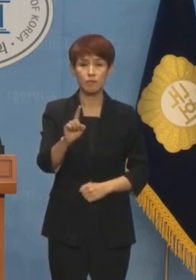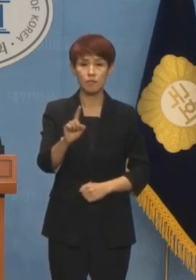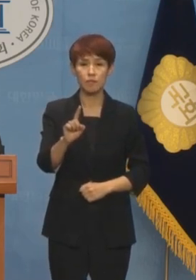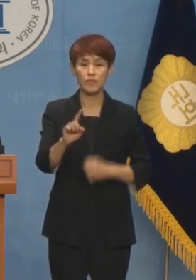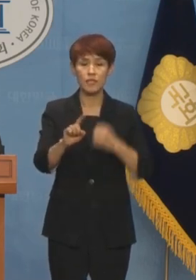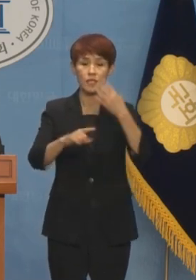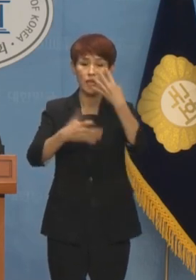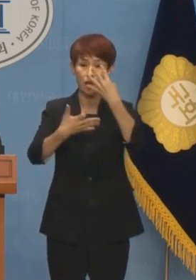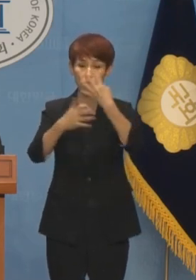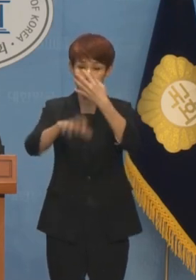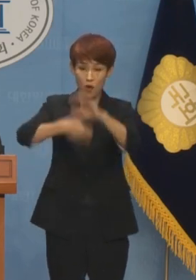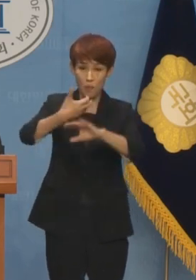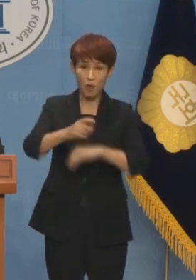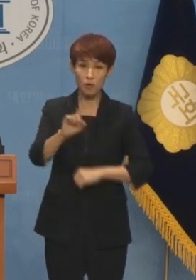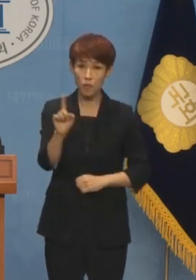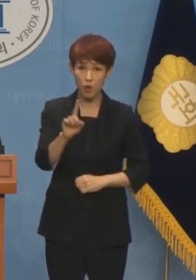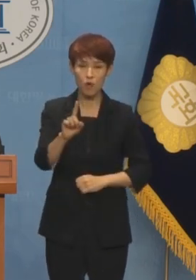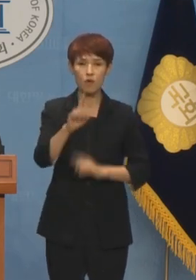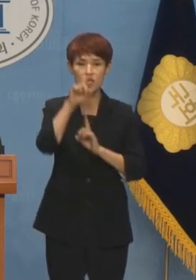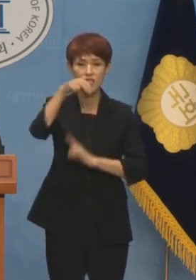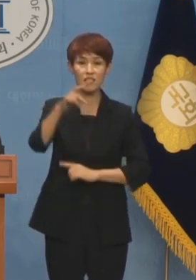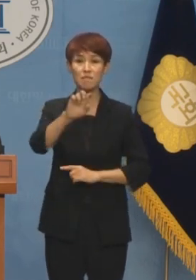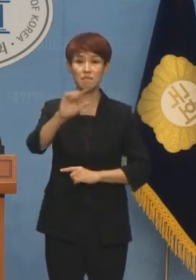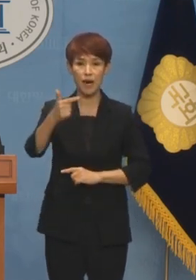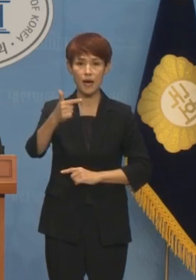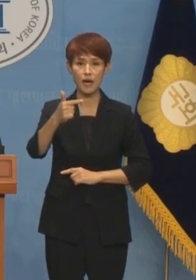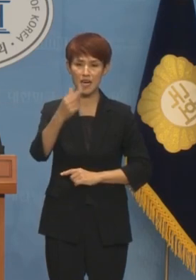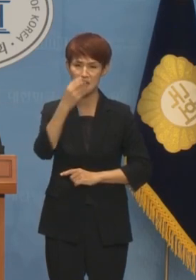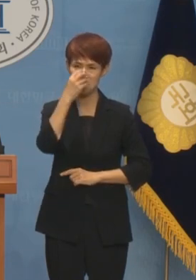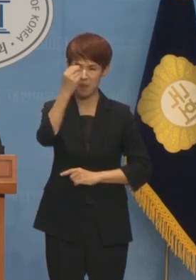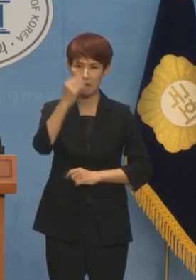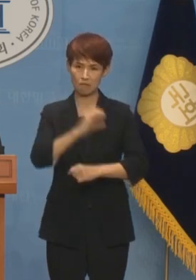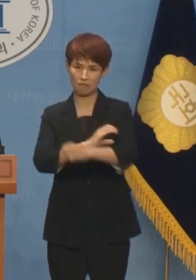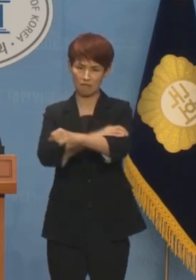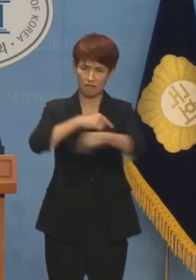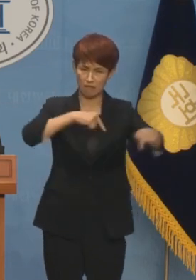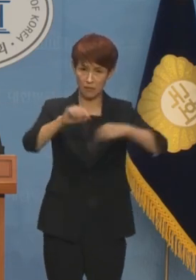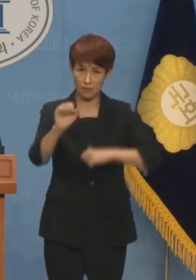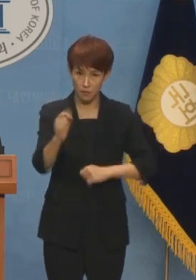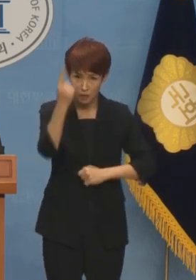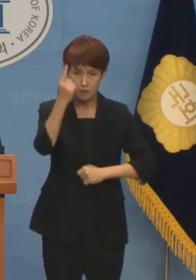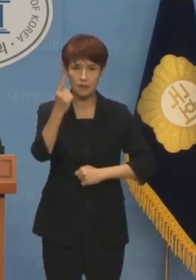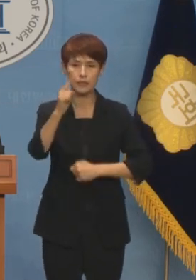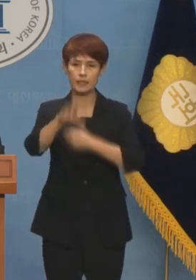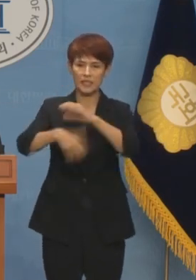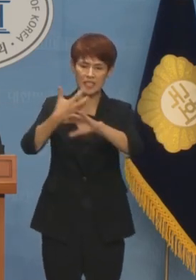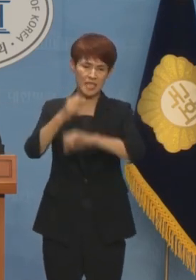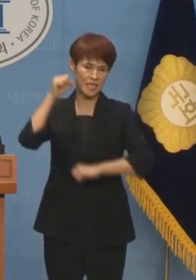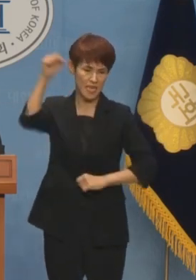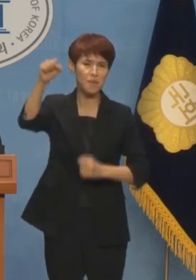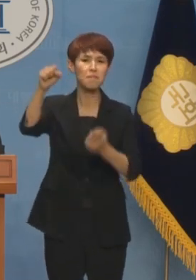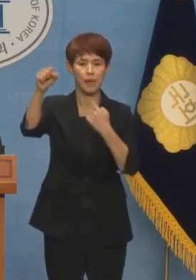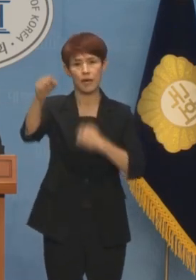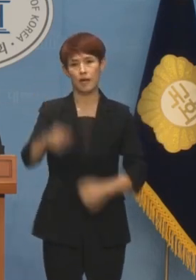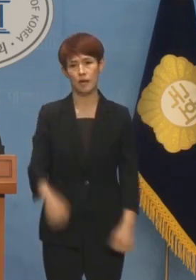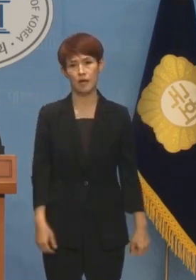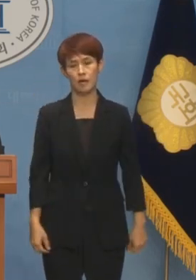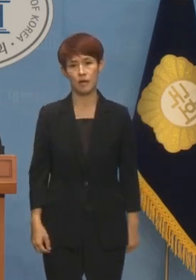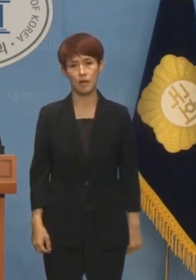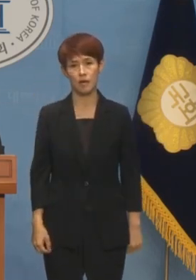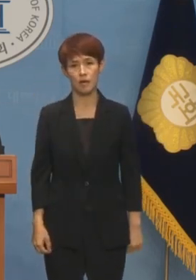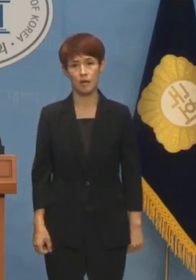4.19 혁명은 이승만의 오만과 독선의 정치에서 시작되었습니다. 진정